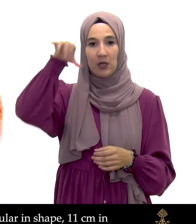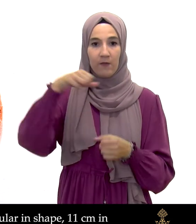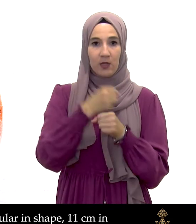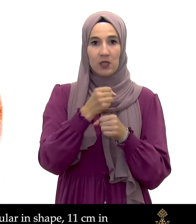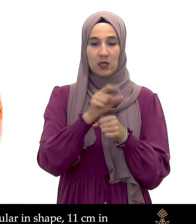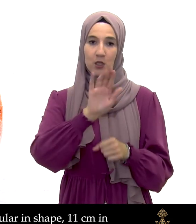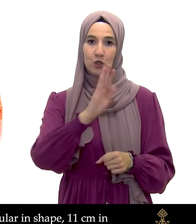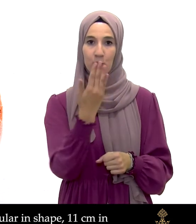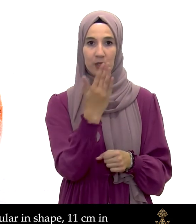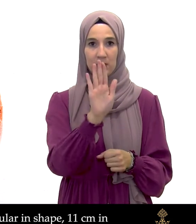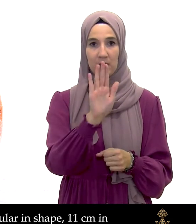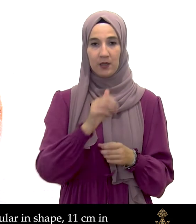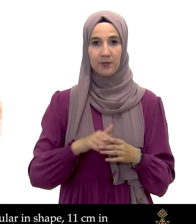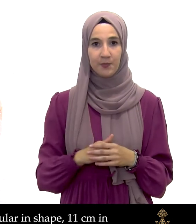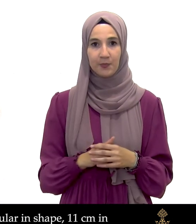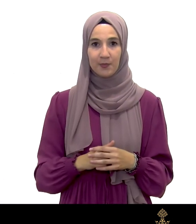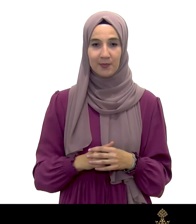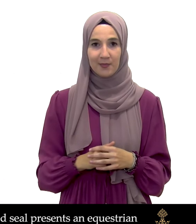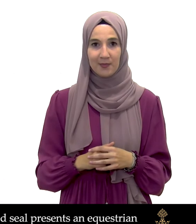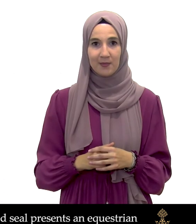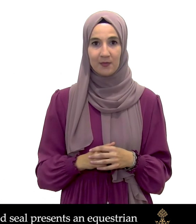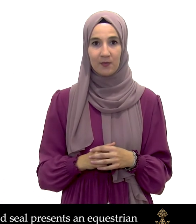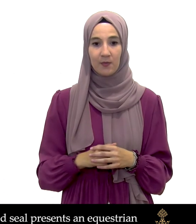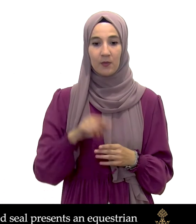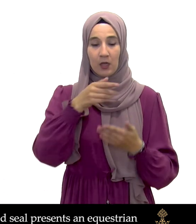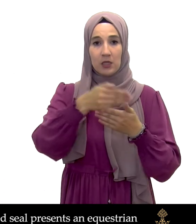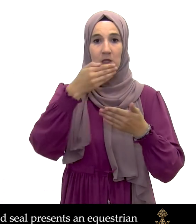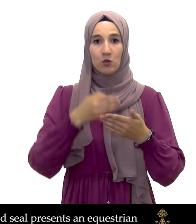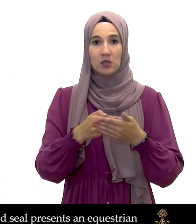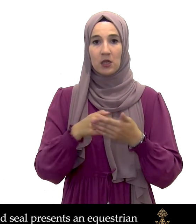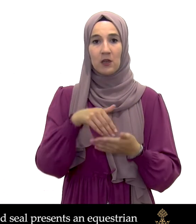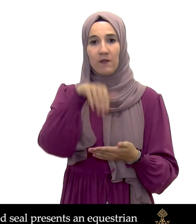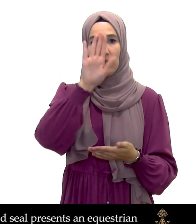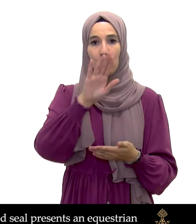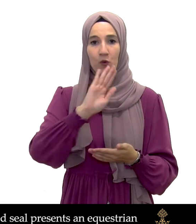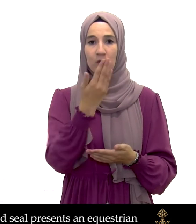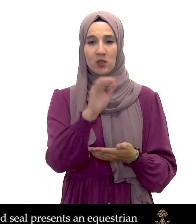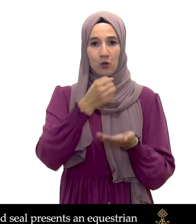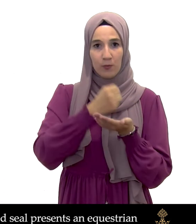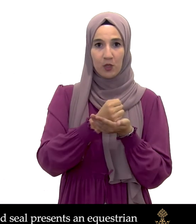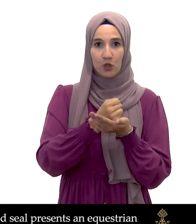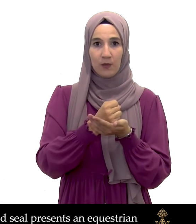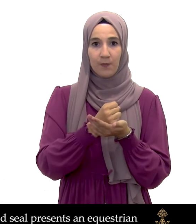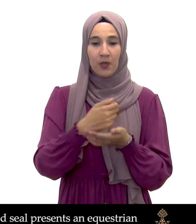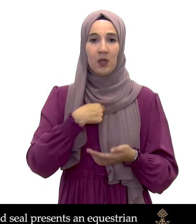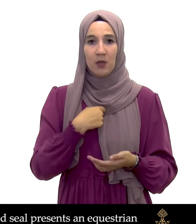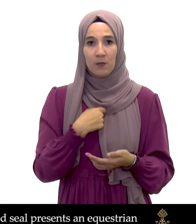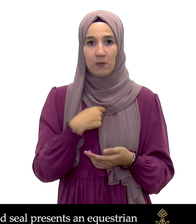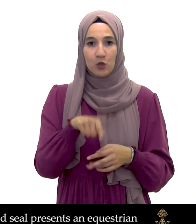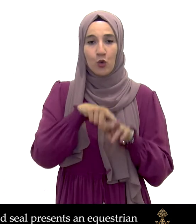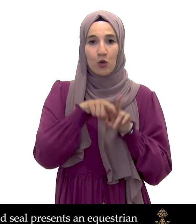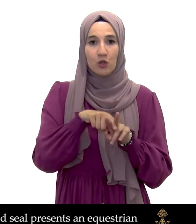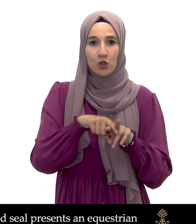izrade s obje strane. Na zadnjoj strani velikog dvostranog pečata predstavljen je